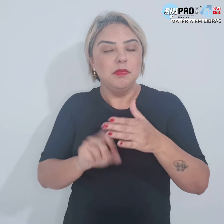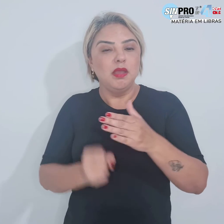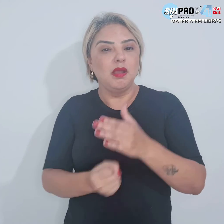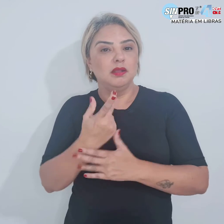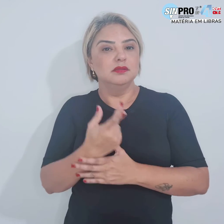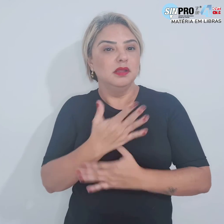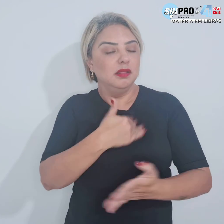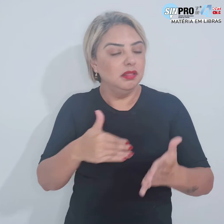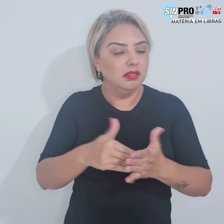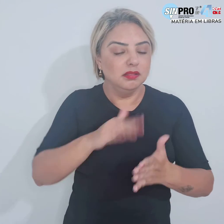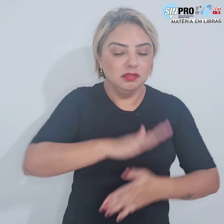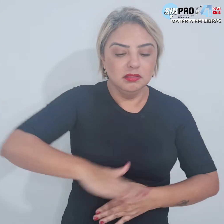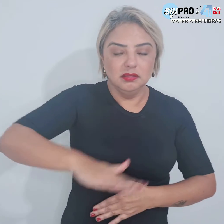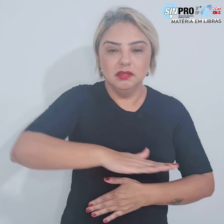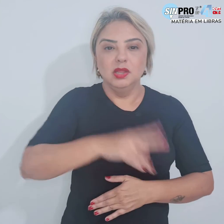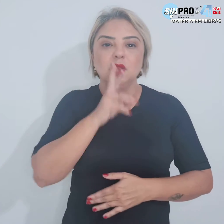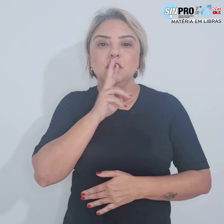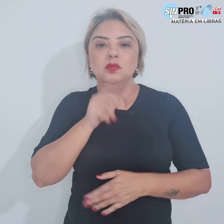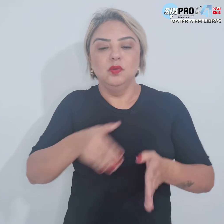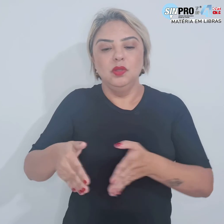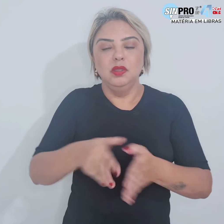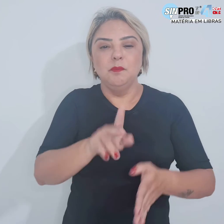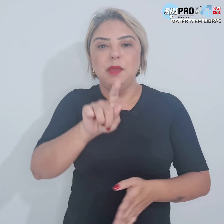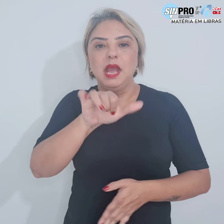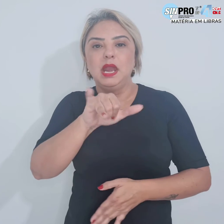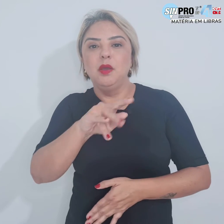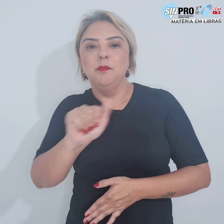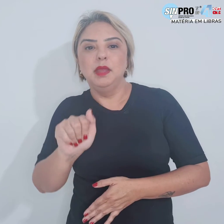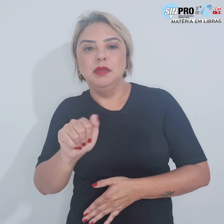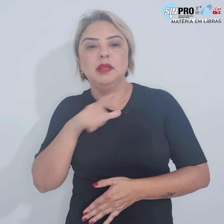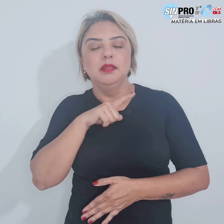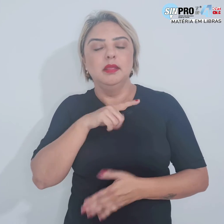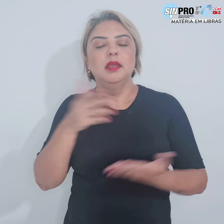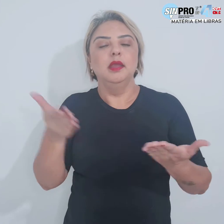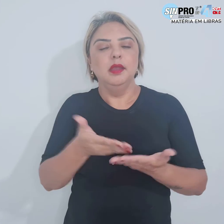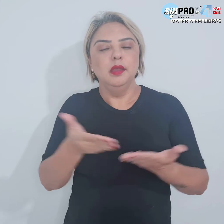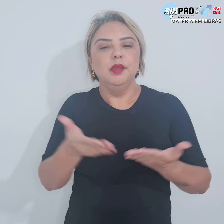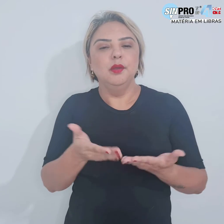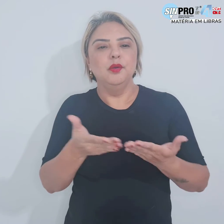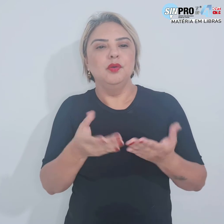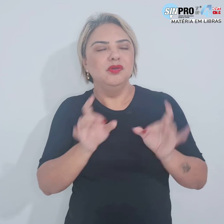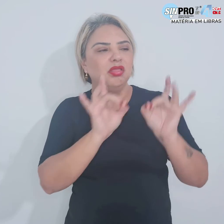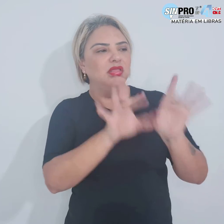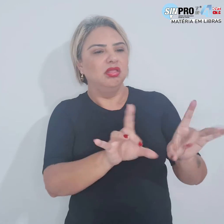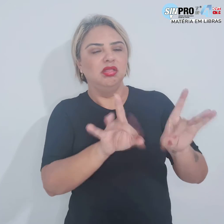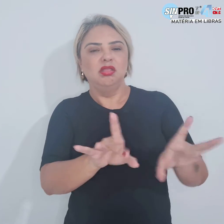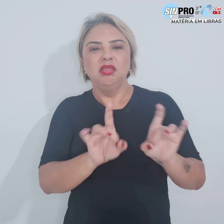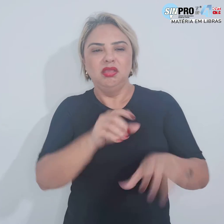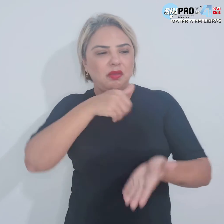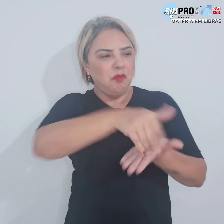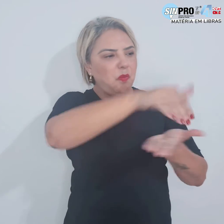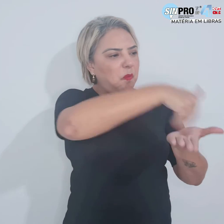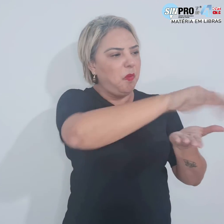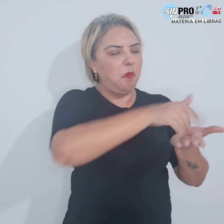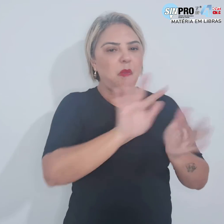toda a bacia do Paraopeba, que até hoje tem expulsado famílias e ribeirinhos que